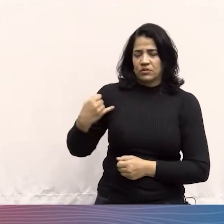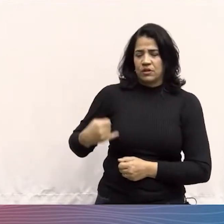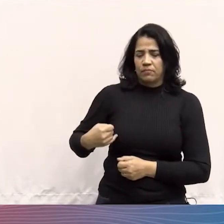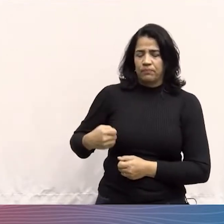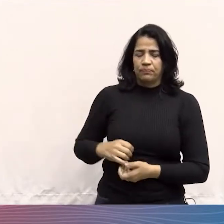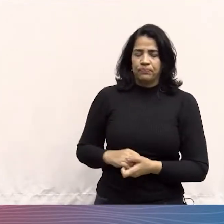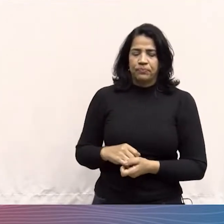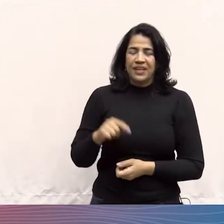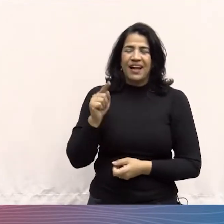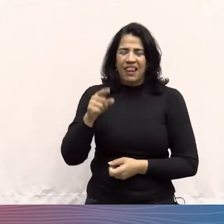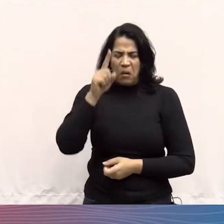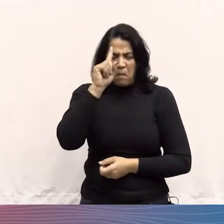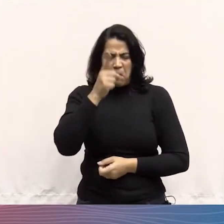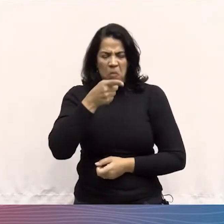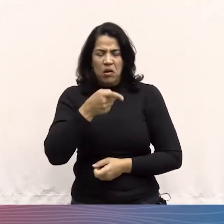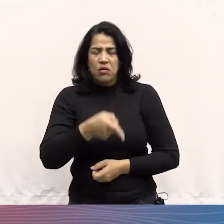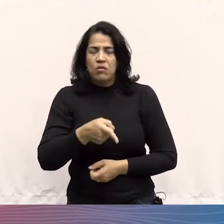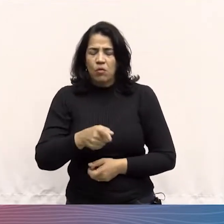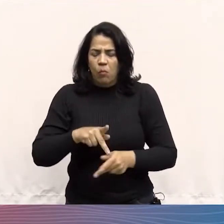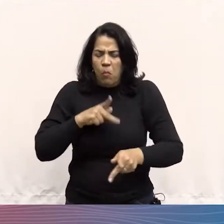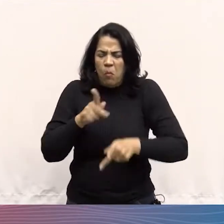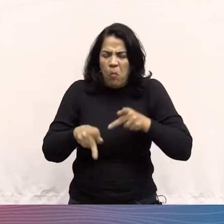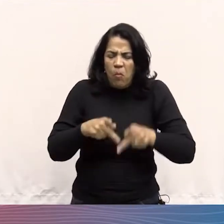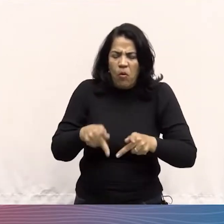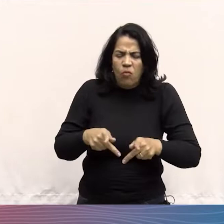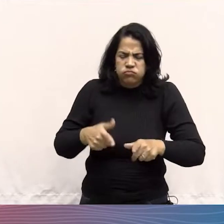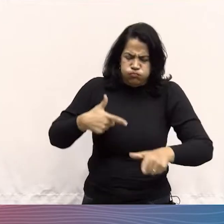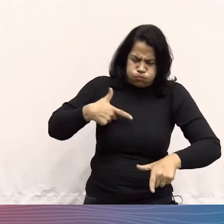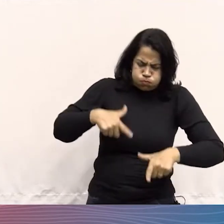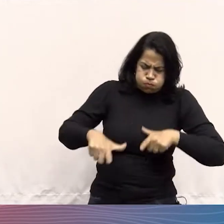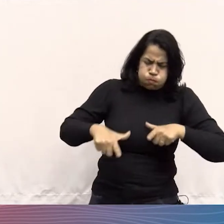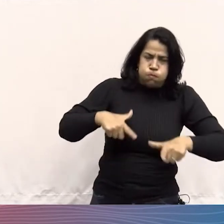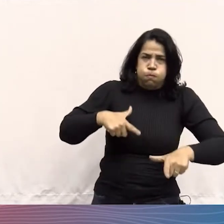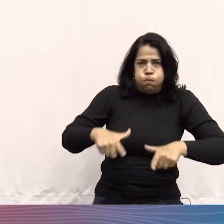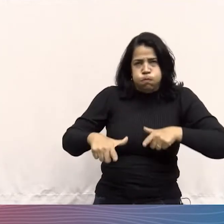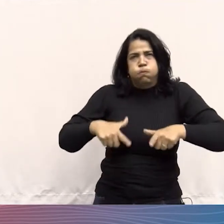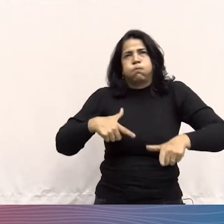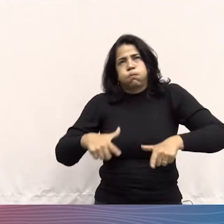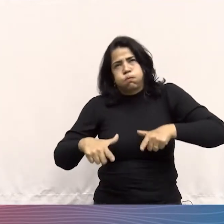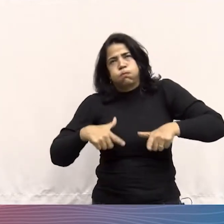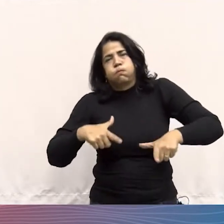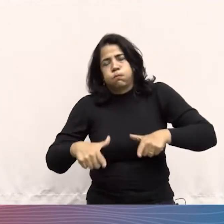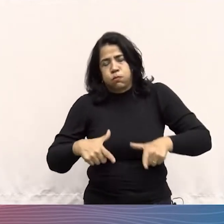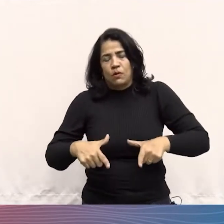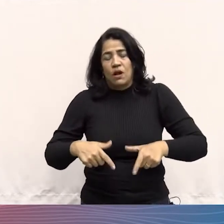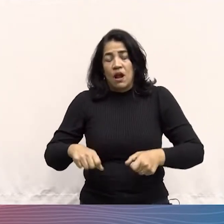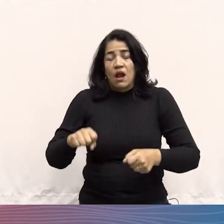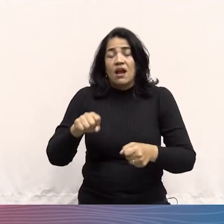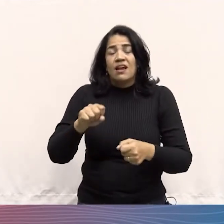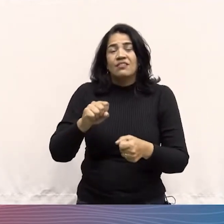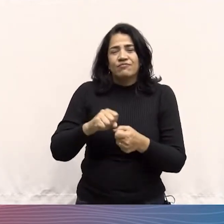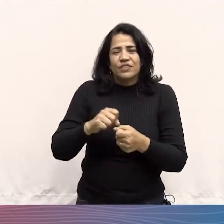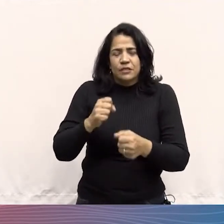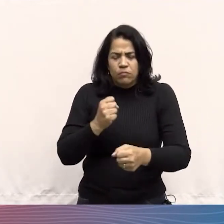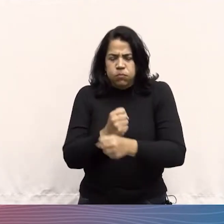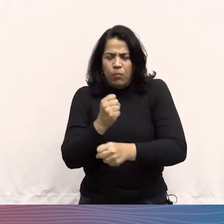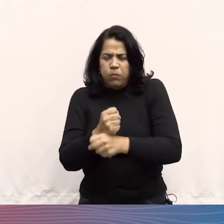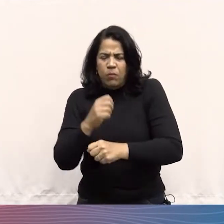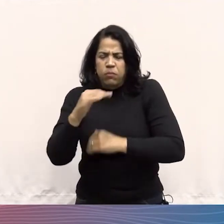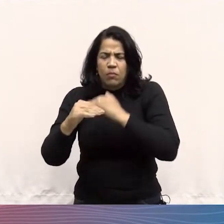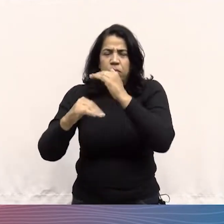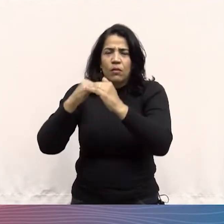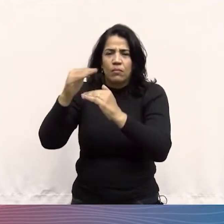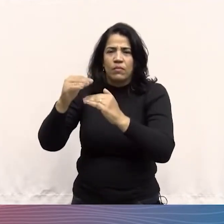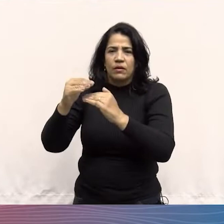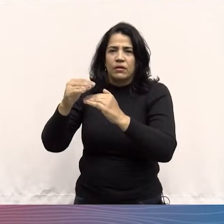E ali, irmãos, eles usavam tijolo também. E ali chegou o momento, esse faraó era